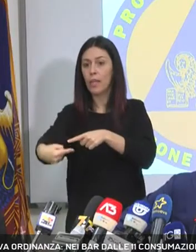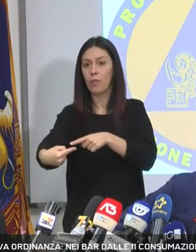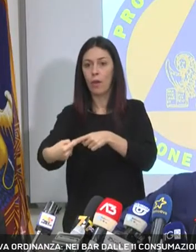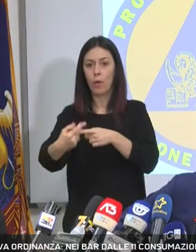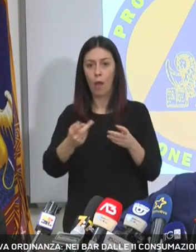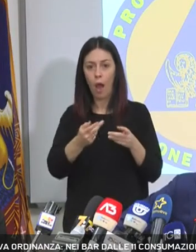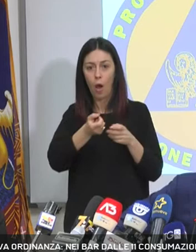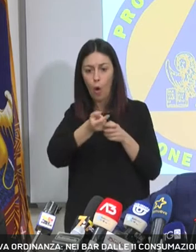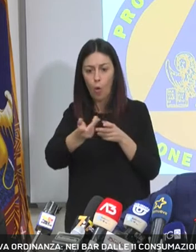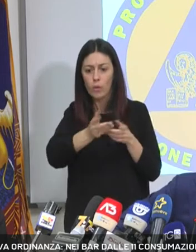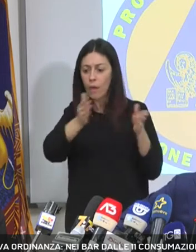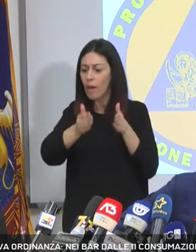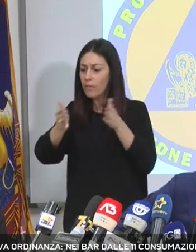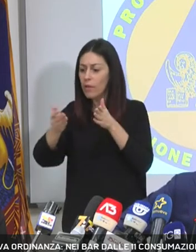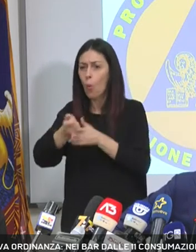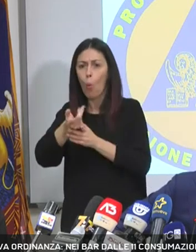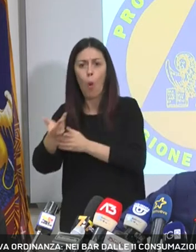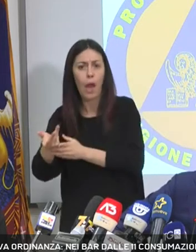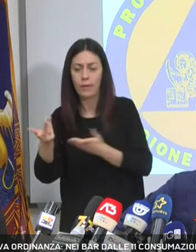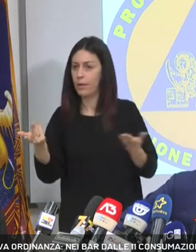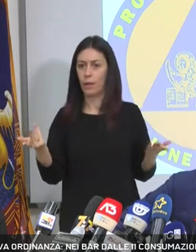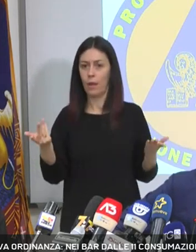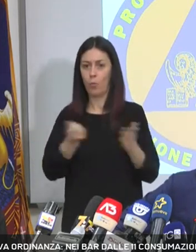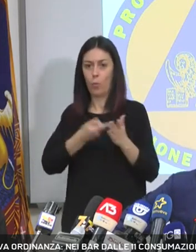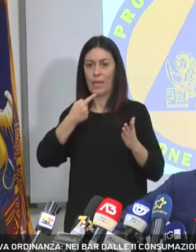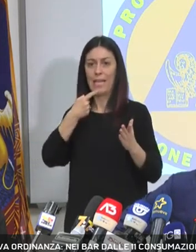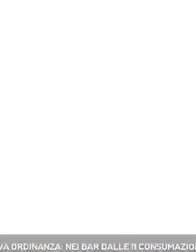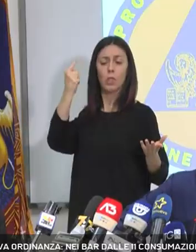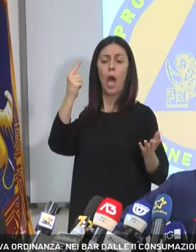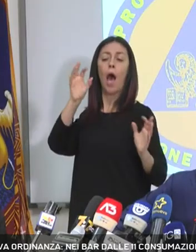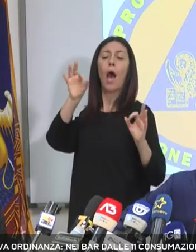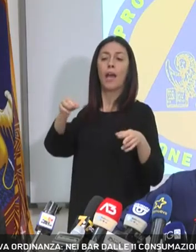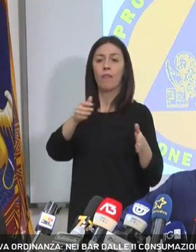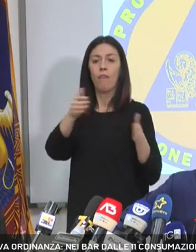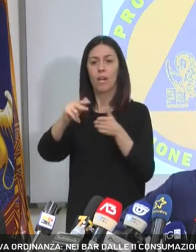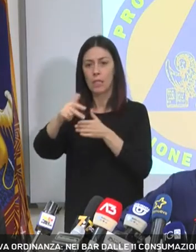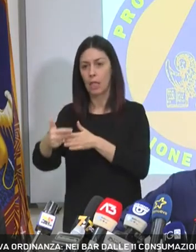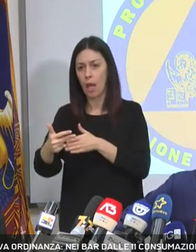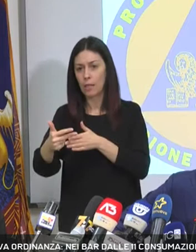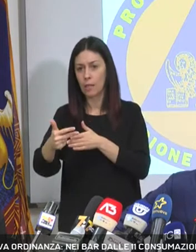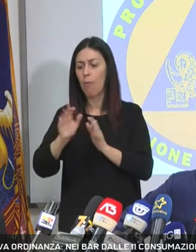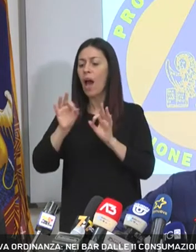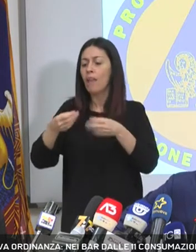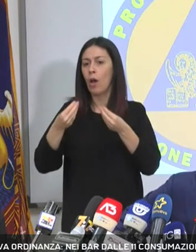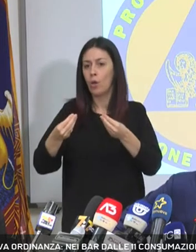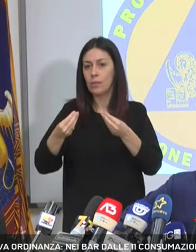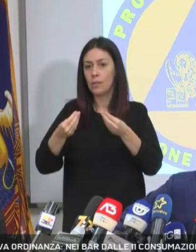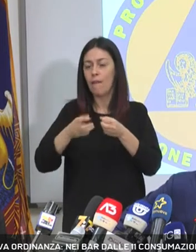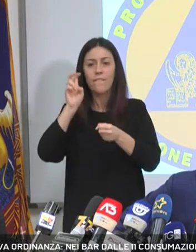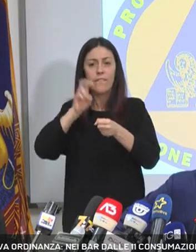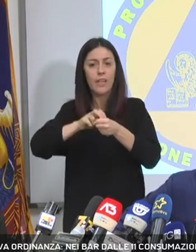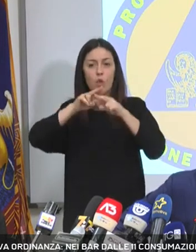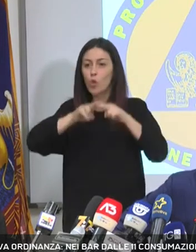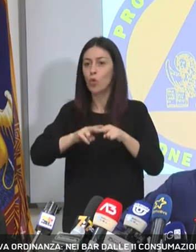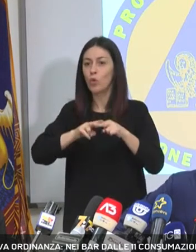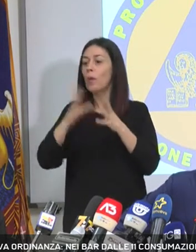non arriva estate non se ne va via speriamo che i picchi in alto siano bassi non se ne va il virus il virus dal